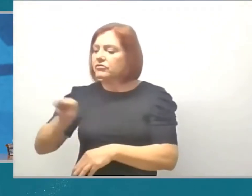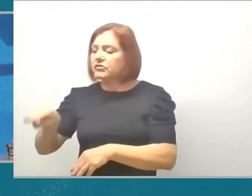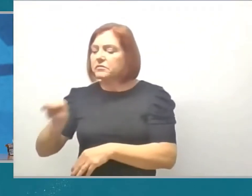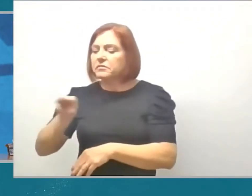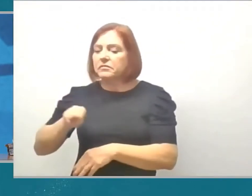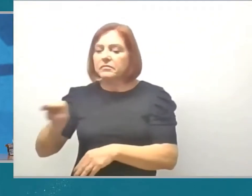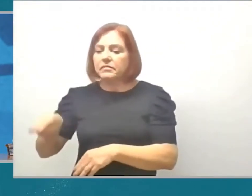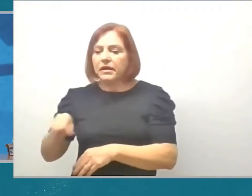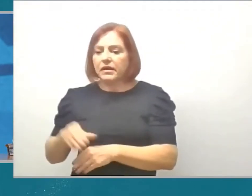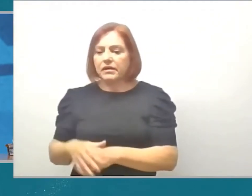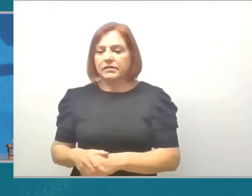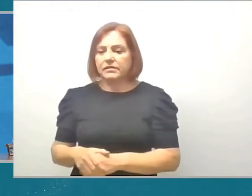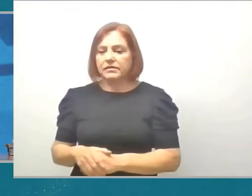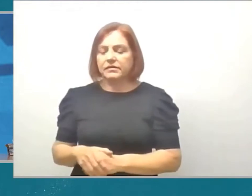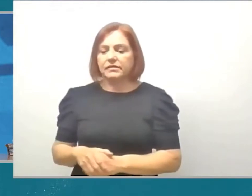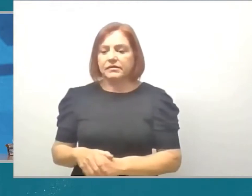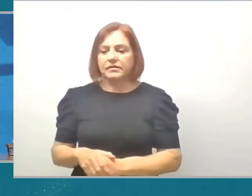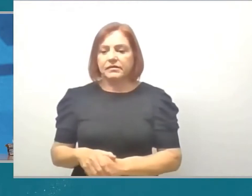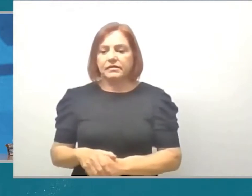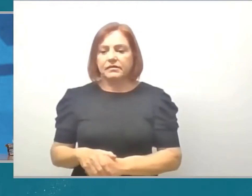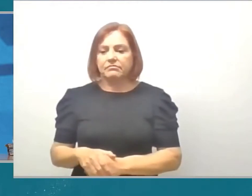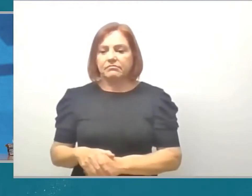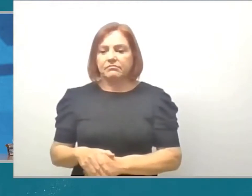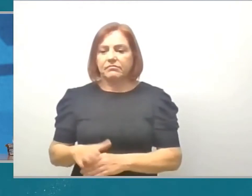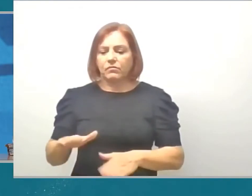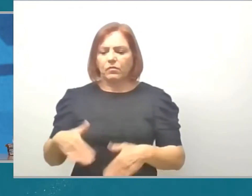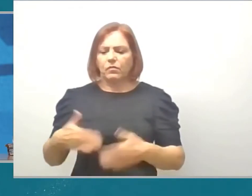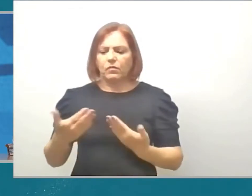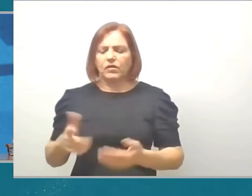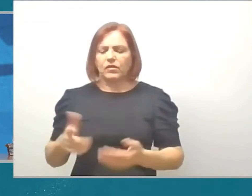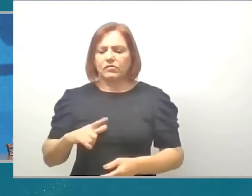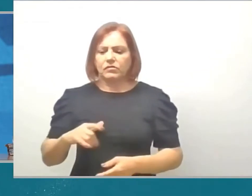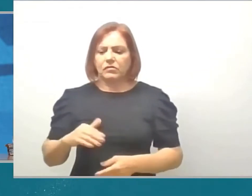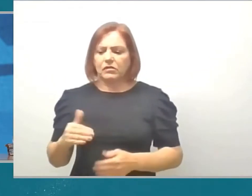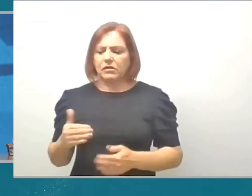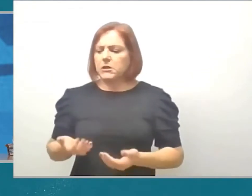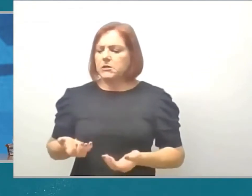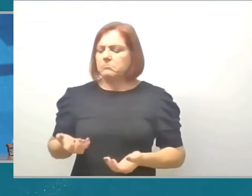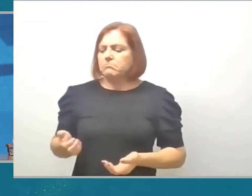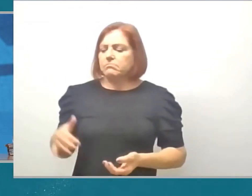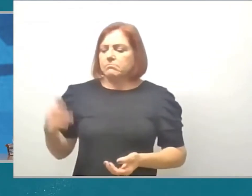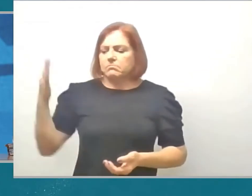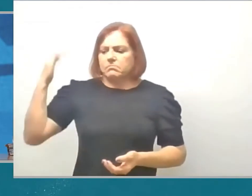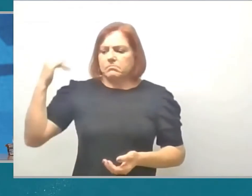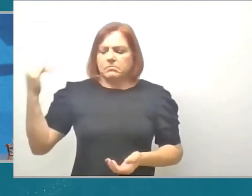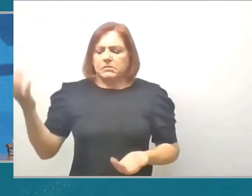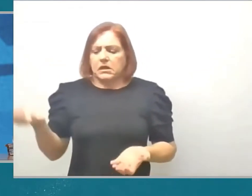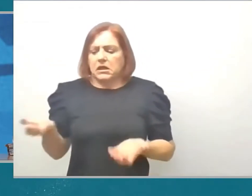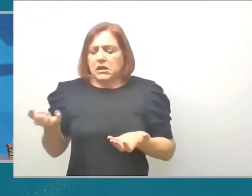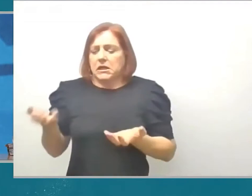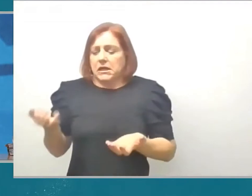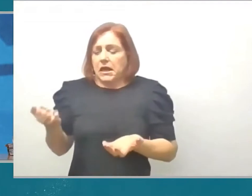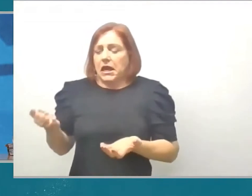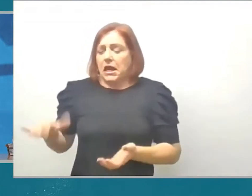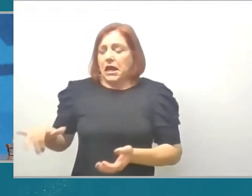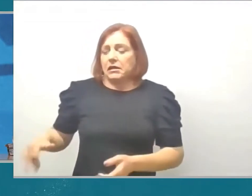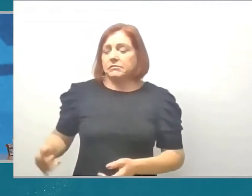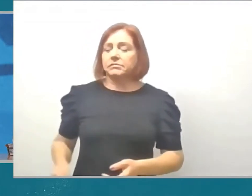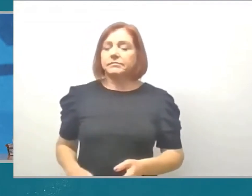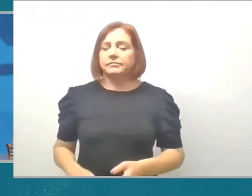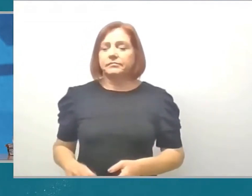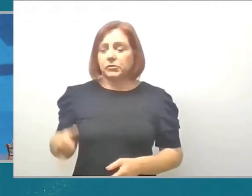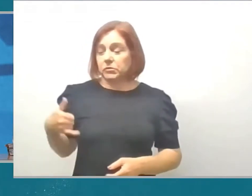ambição, quando você chama ele de mestre, parece que o ouvido dele gosta de ouvir essas